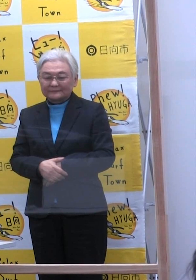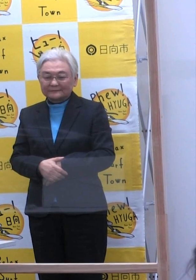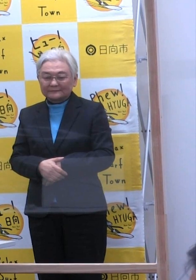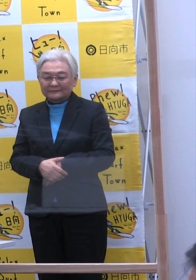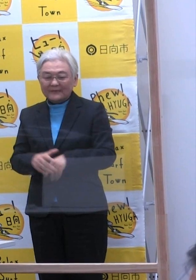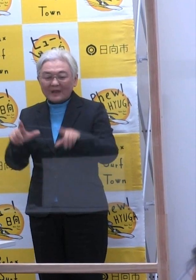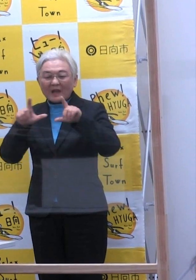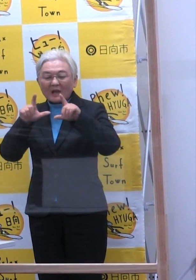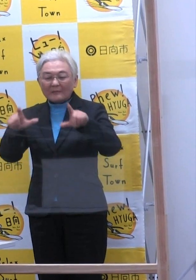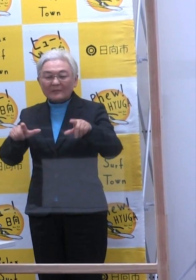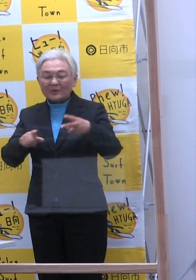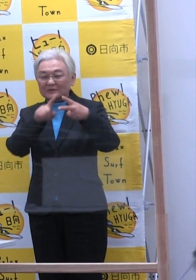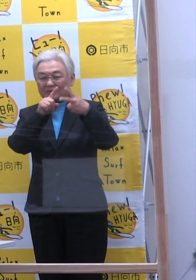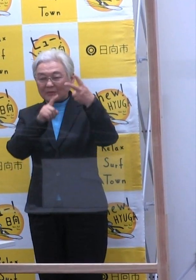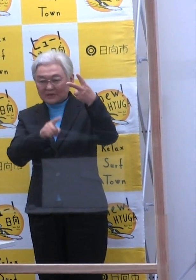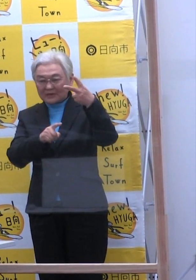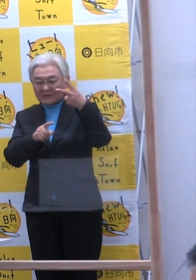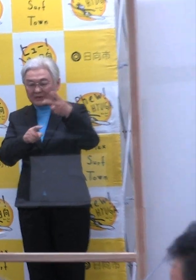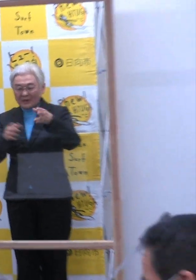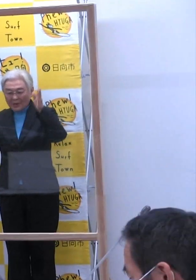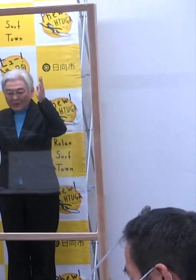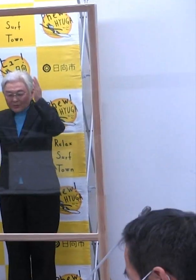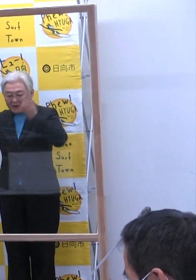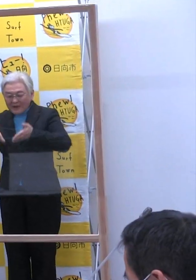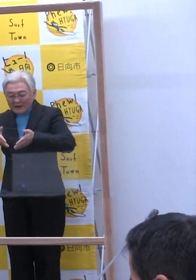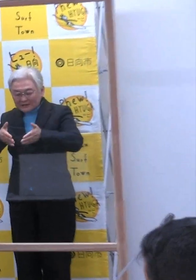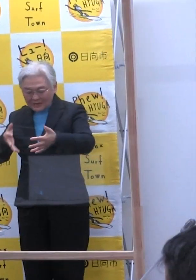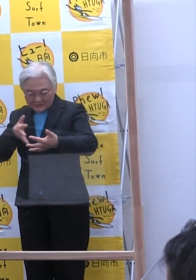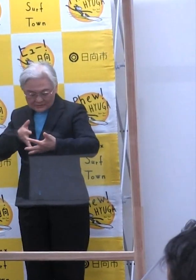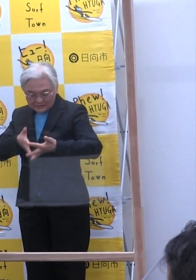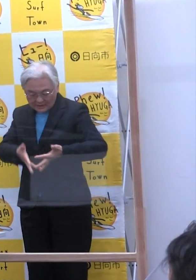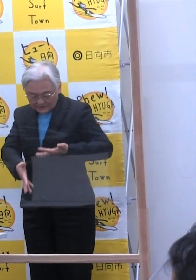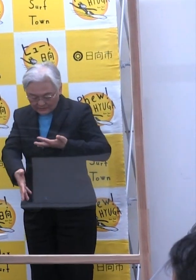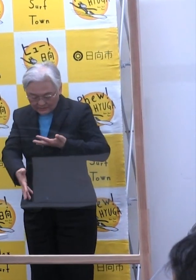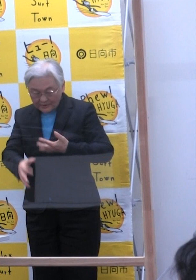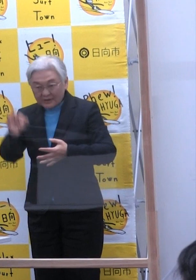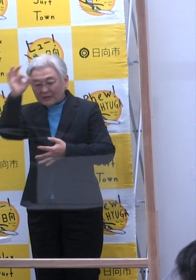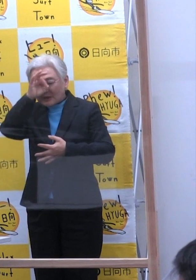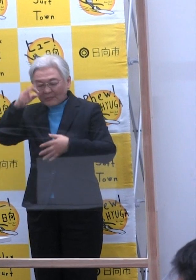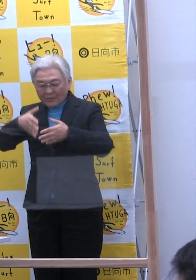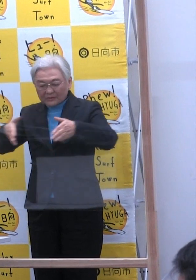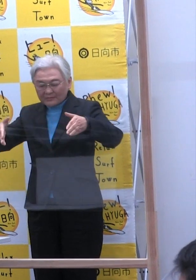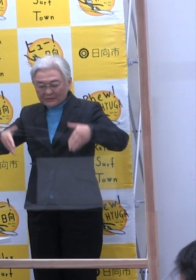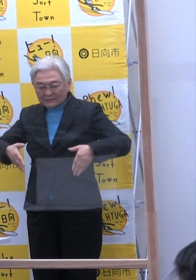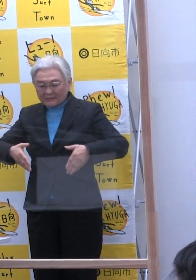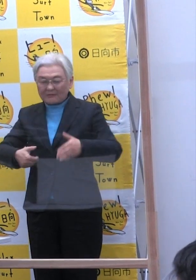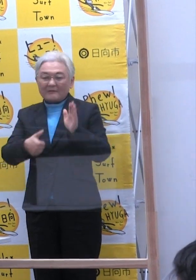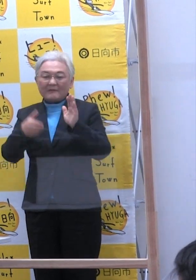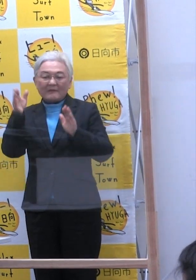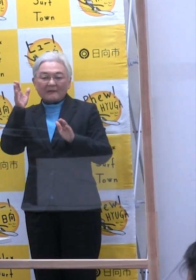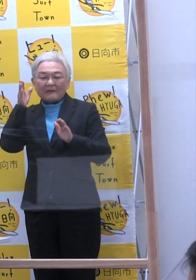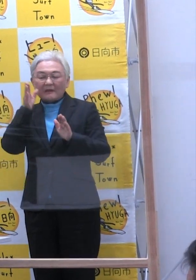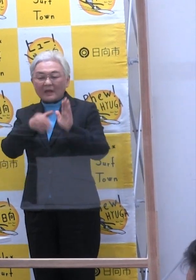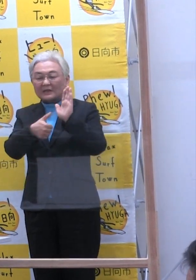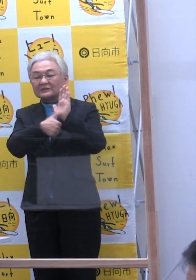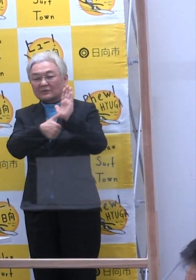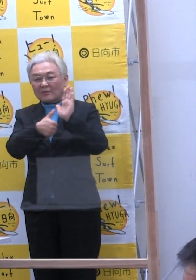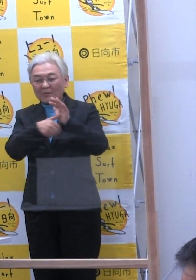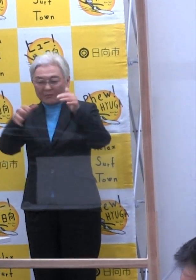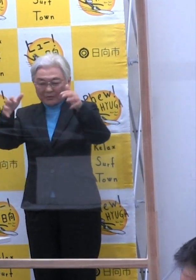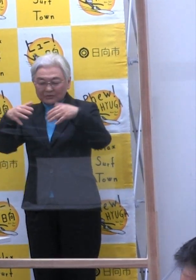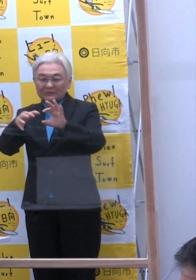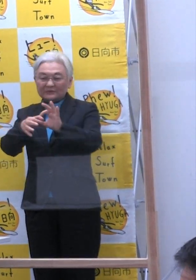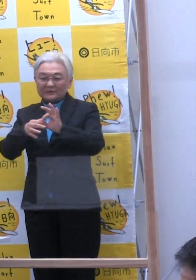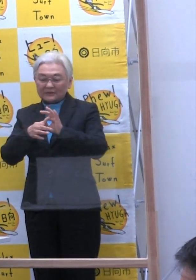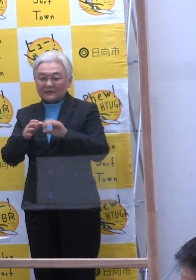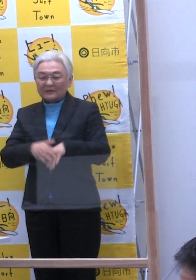発表事項2、馬ヶ瀬スケルトン突き出し展望スペースの愛称募集についてです。本市